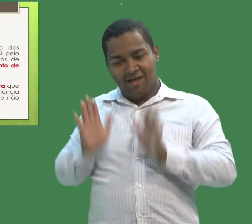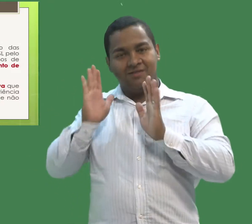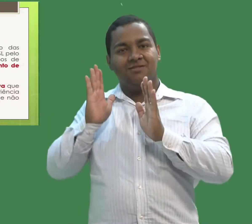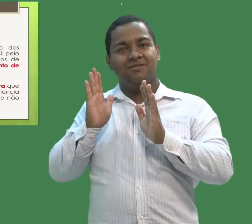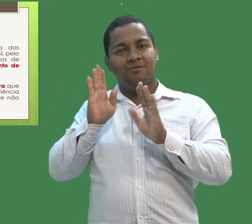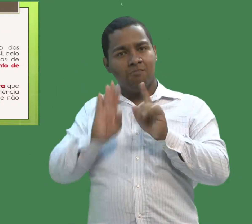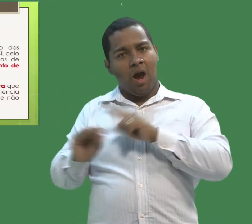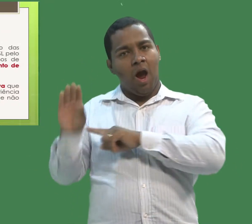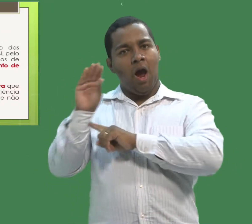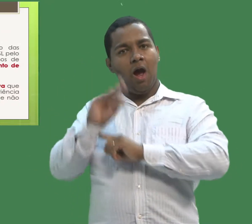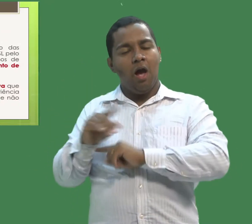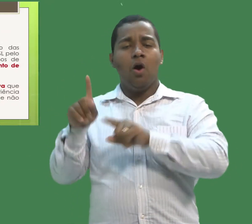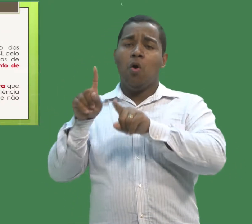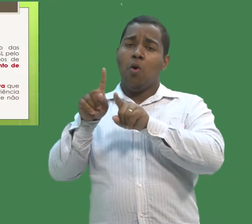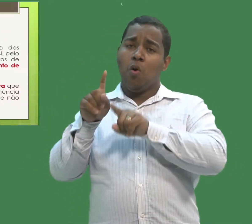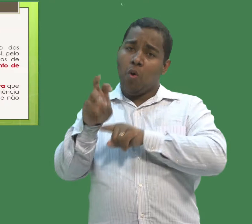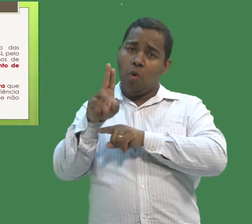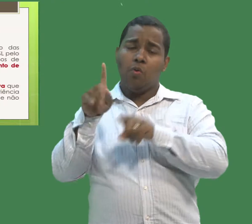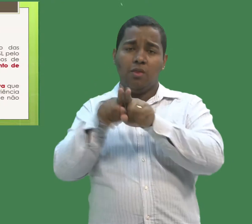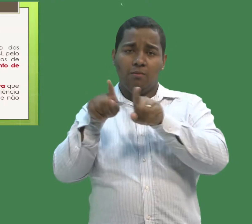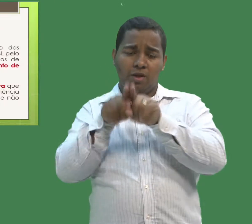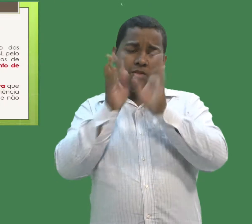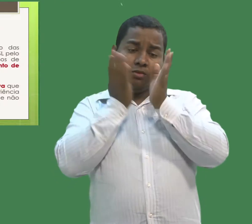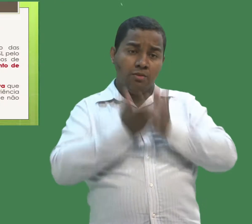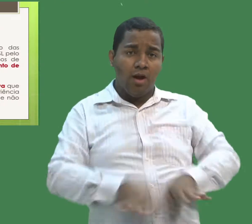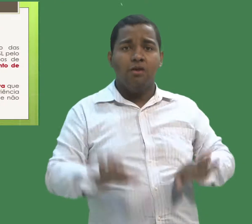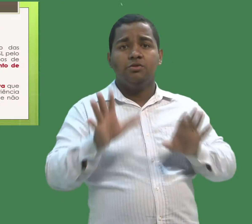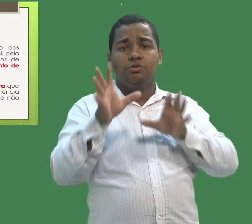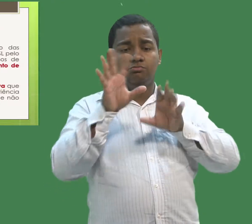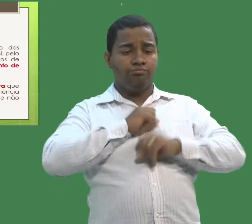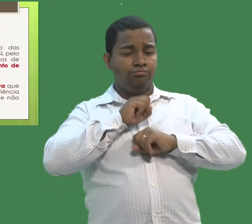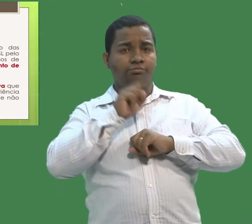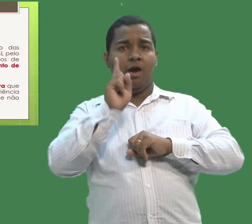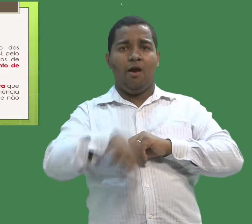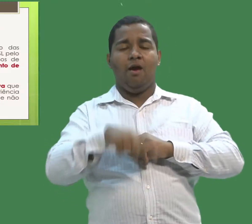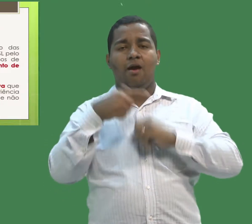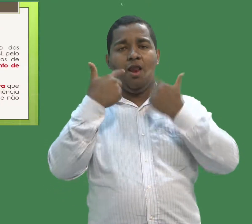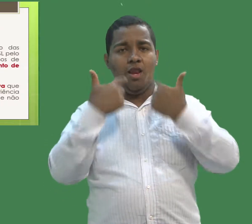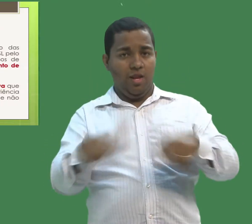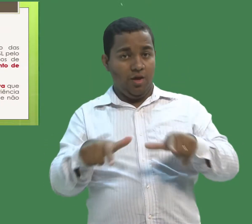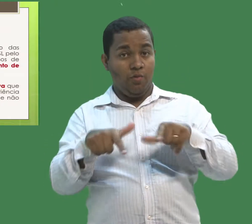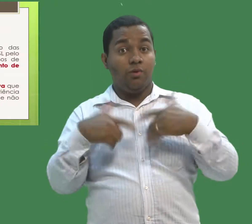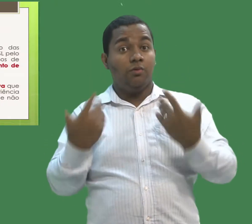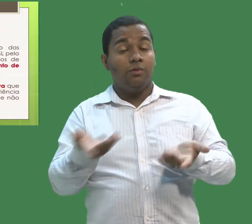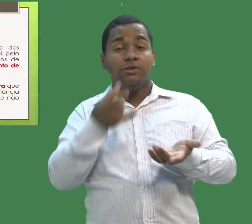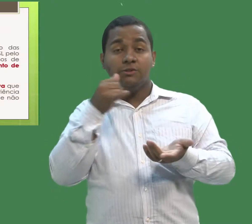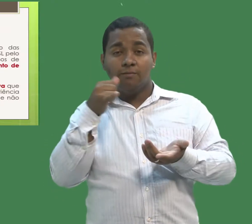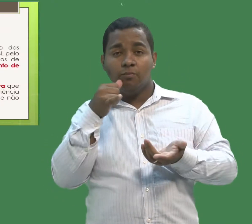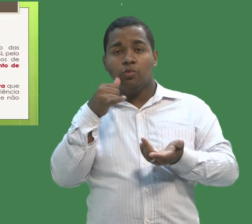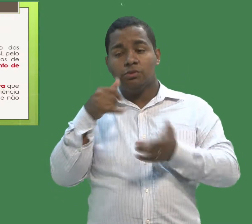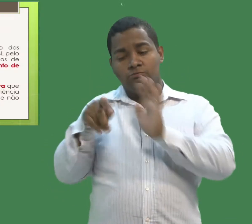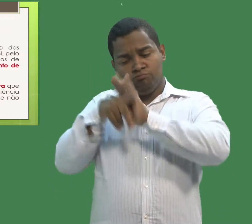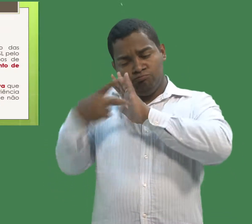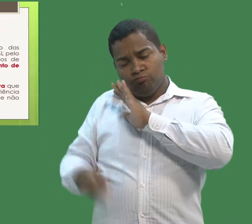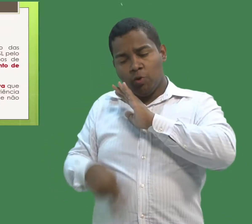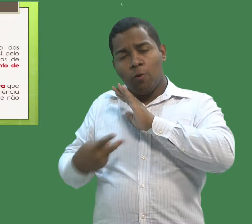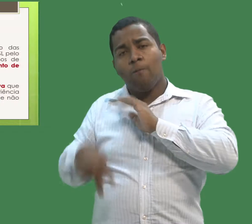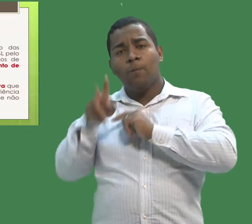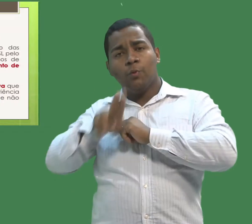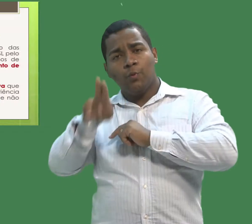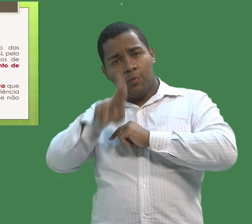conexionismo, na verdade, trabalha com inatismo, se nós podemos pontuar dessa forma. Ou seja, o falante desta